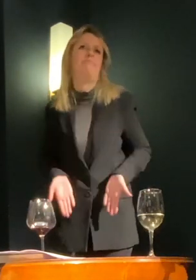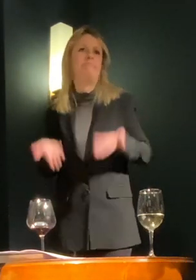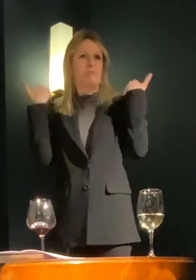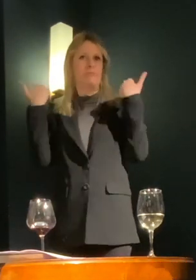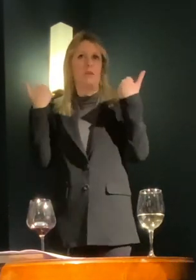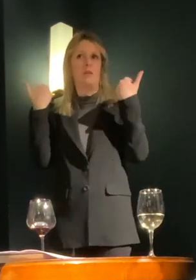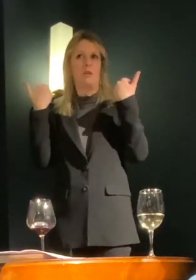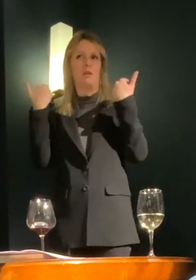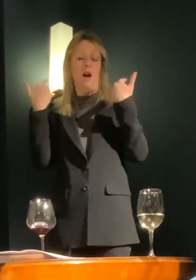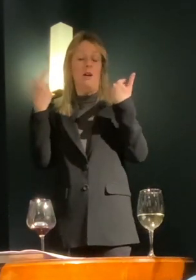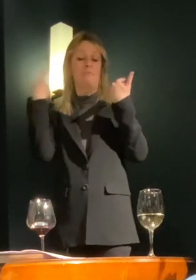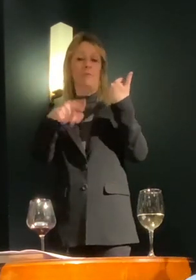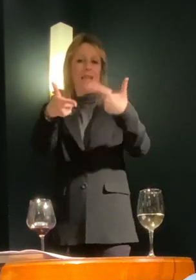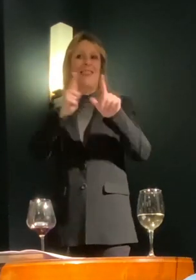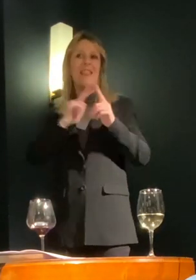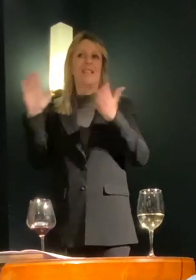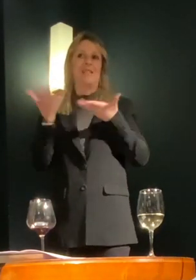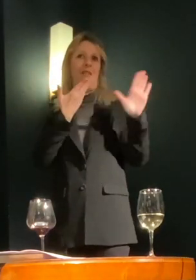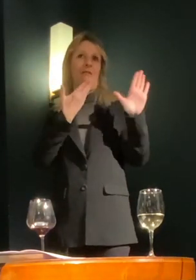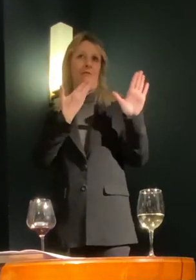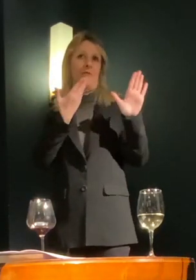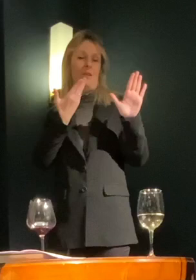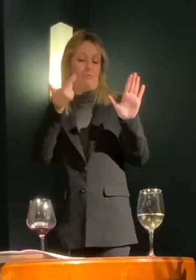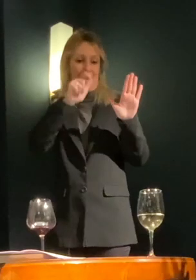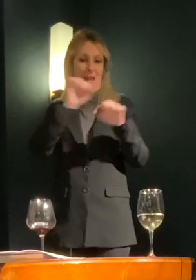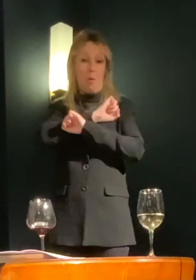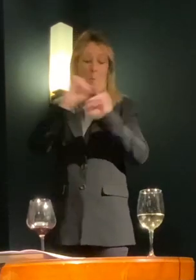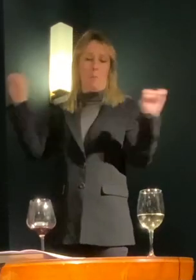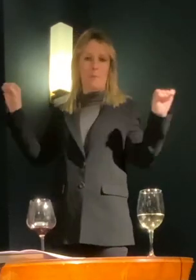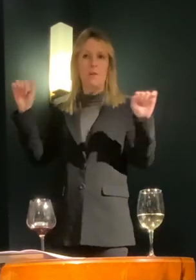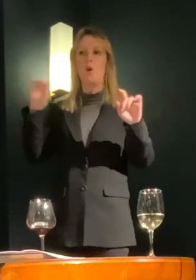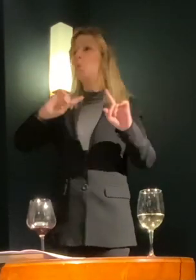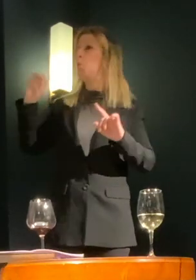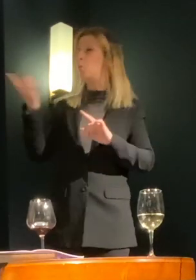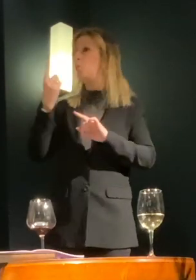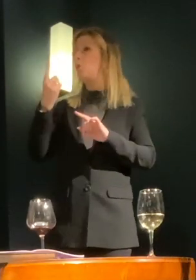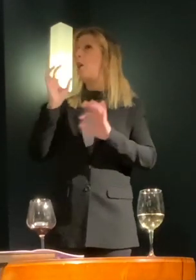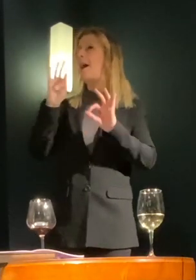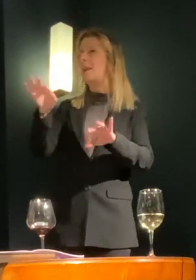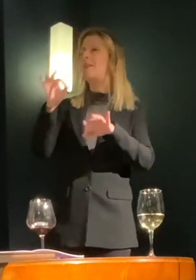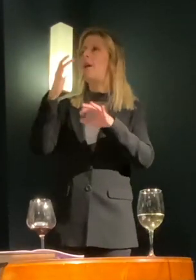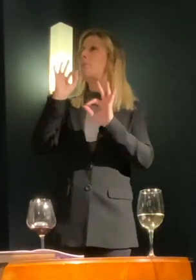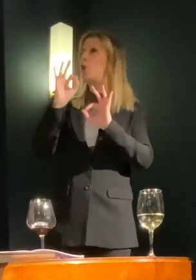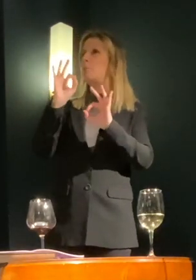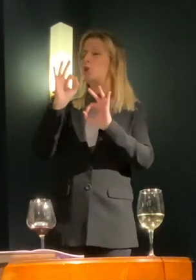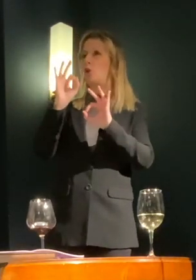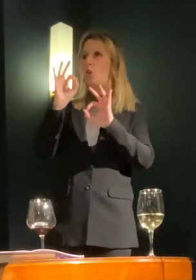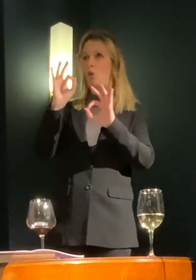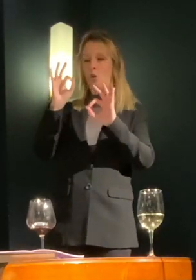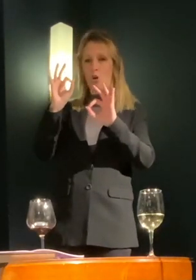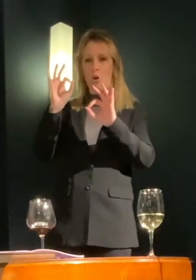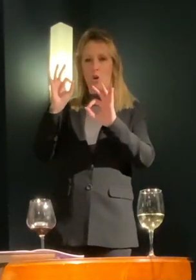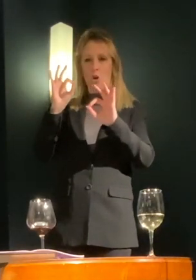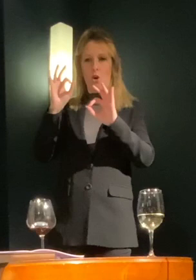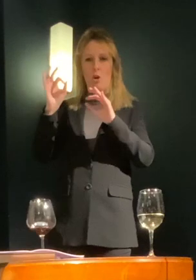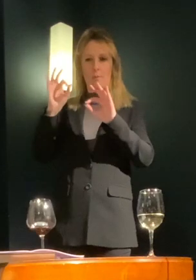cosa che lo salva, perché a quel punto scoppia tutto, lui arriva veramente a un punto, diciamo, di morte metaforicamente